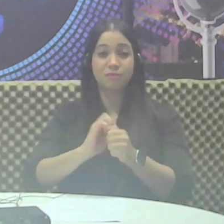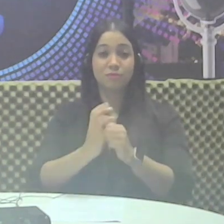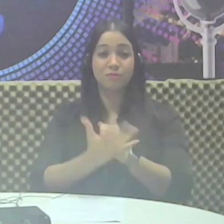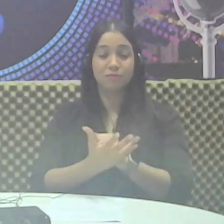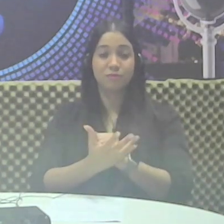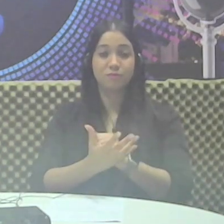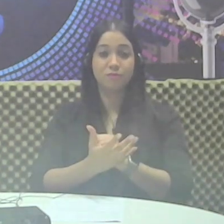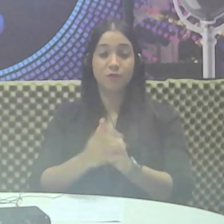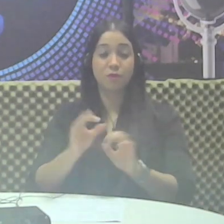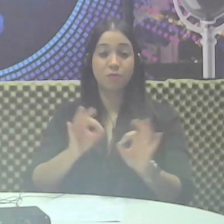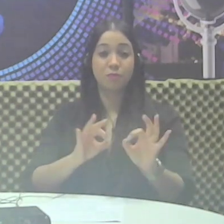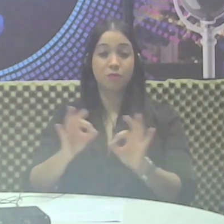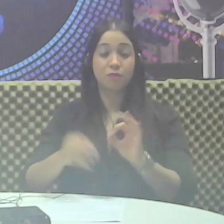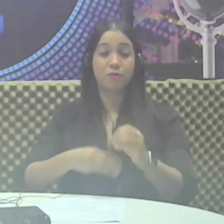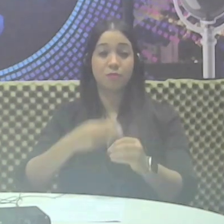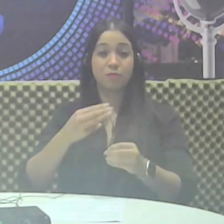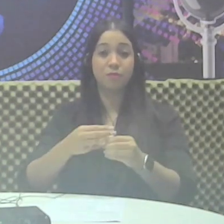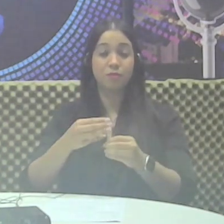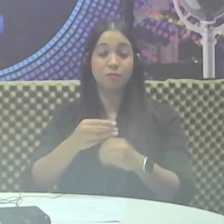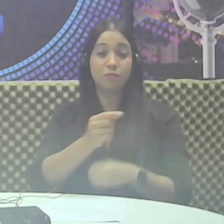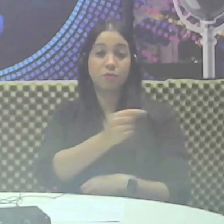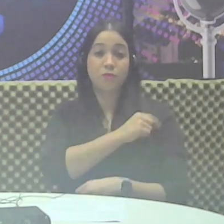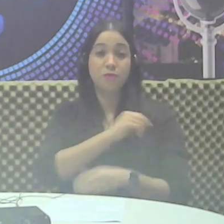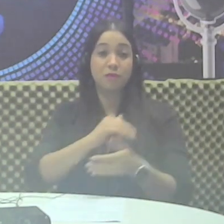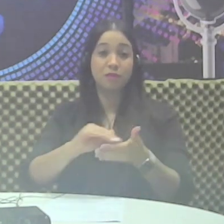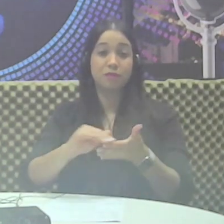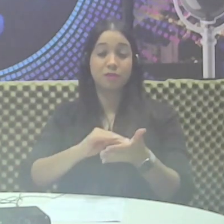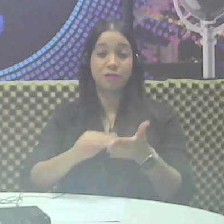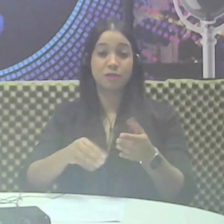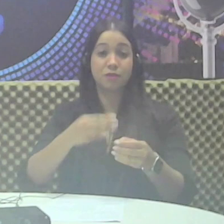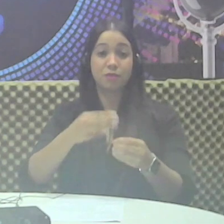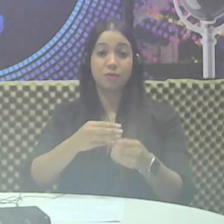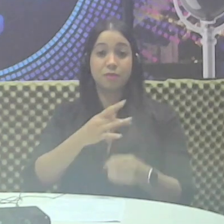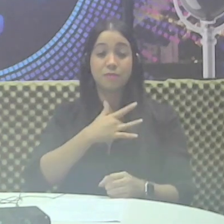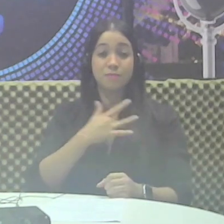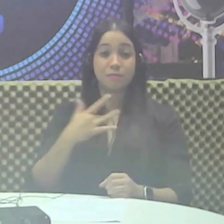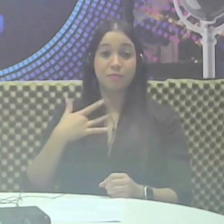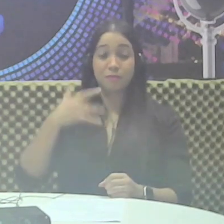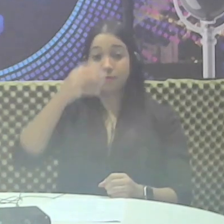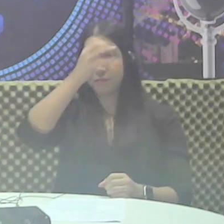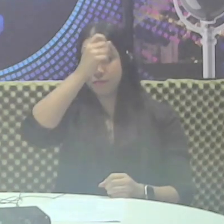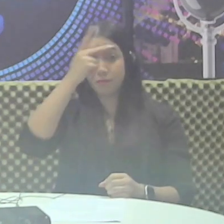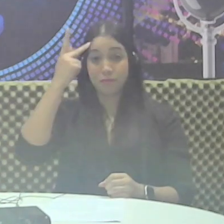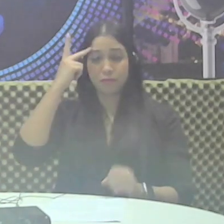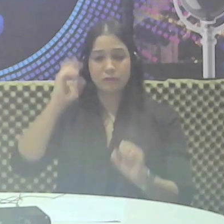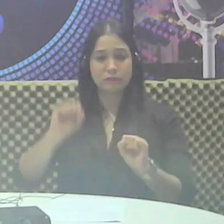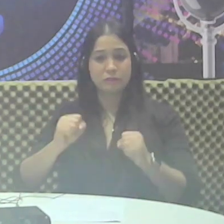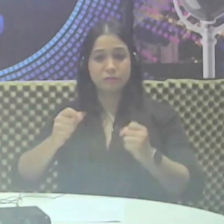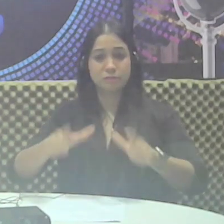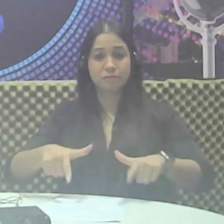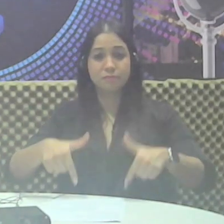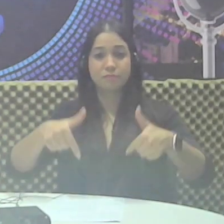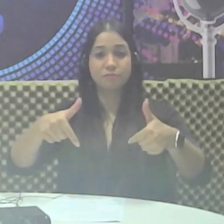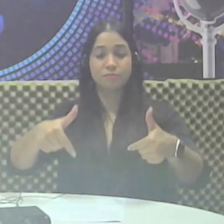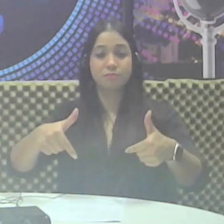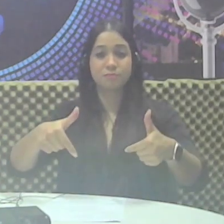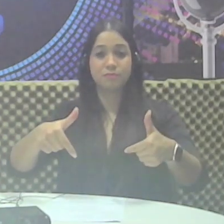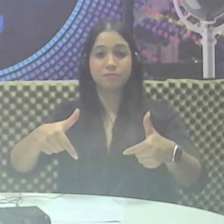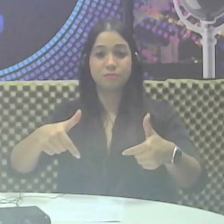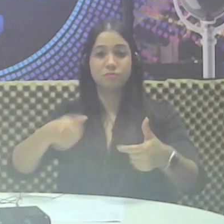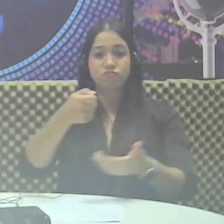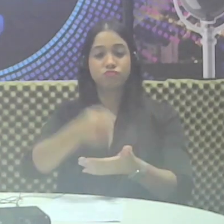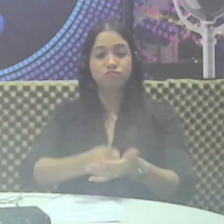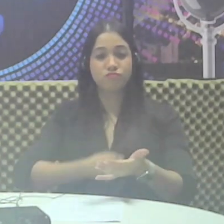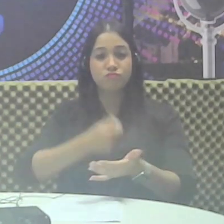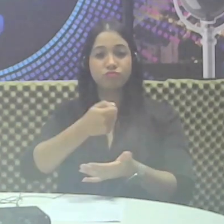meio do Programa Municipal de Imunização da Secretaria Municipal de Saúde, a Prefeitura tem intensificado as ações. Além da busca ativa